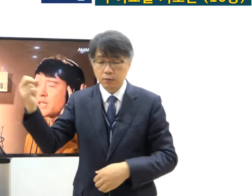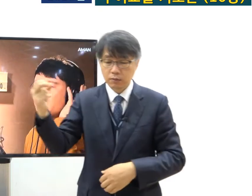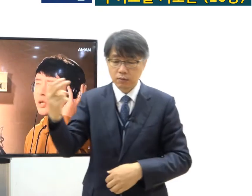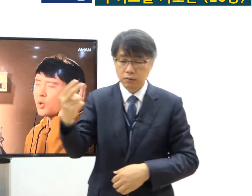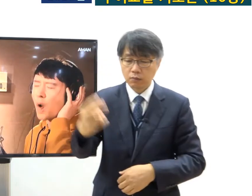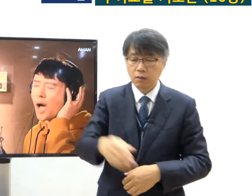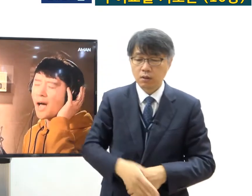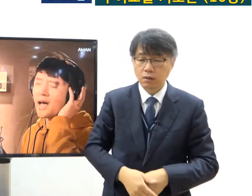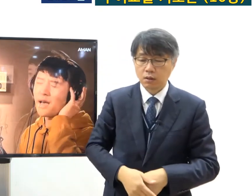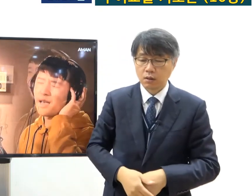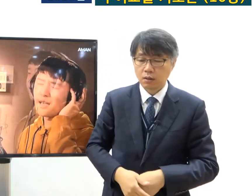사람들과